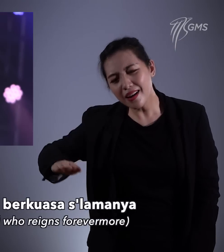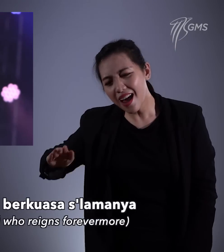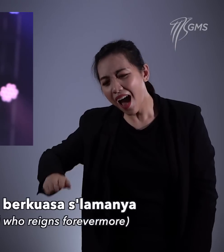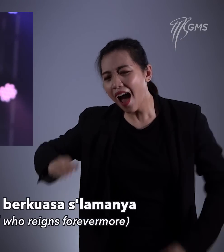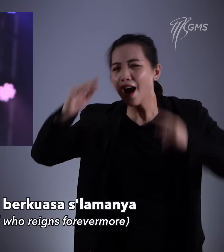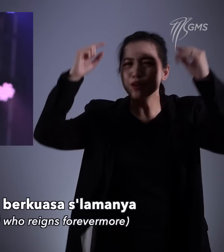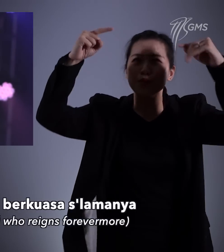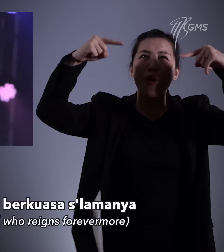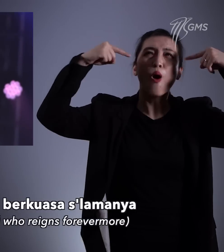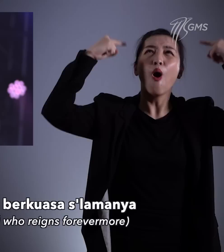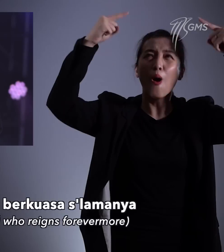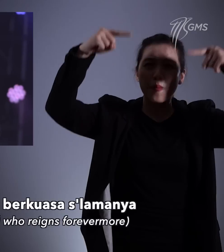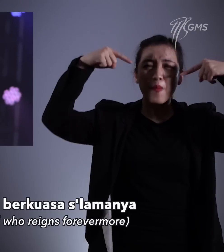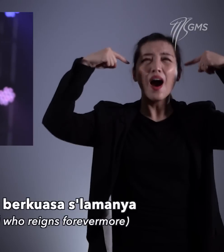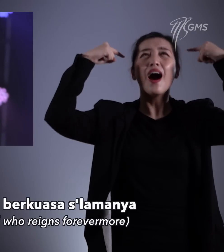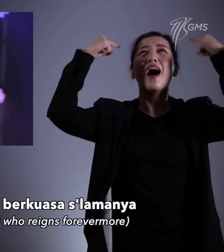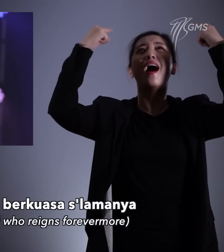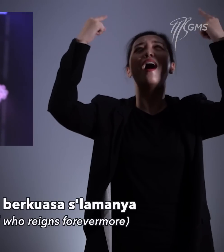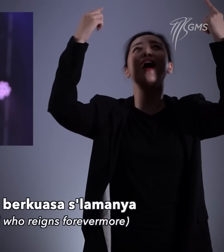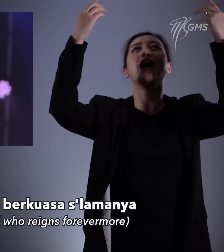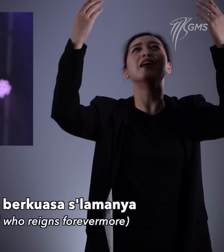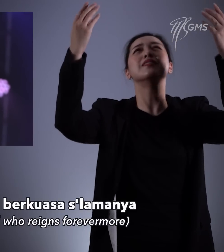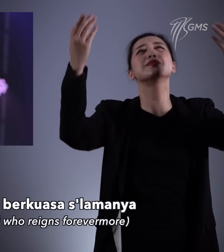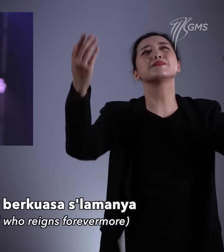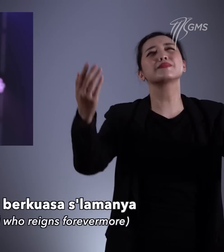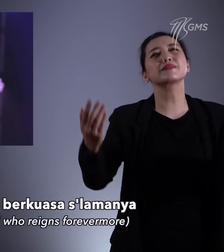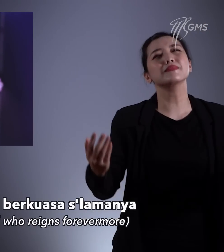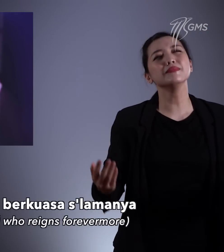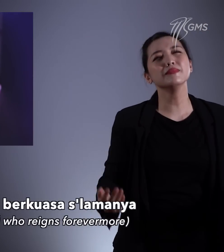Bagi anak domba